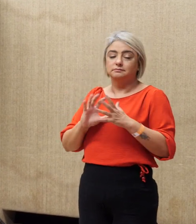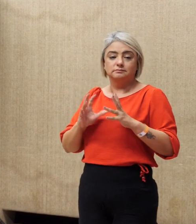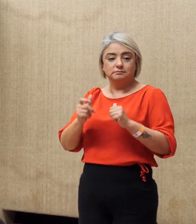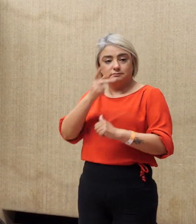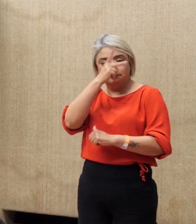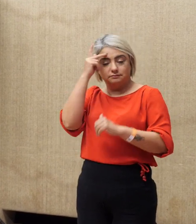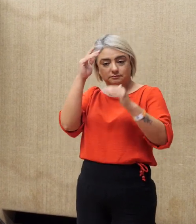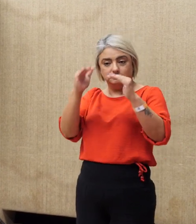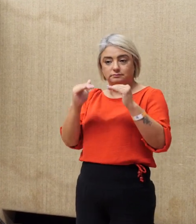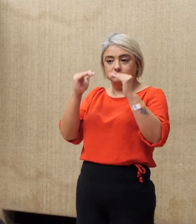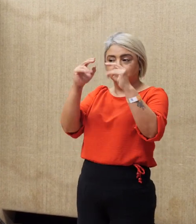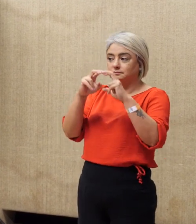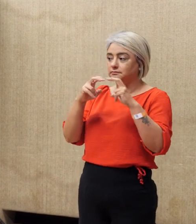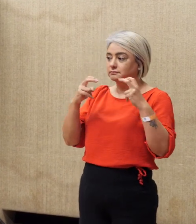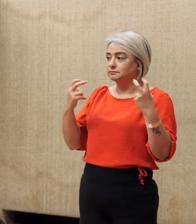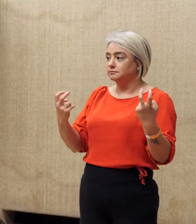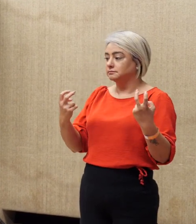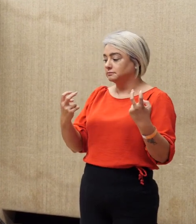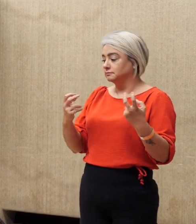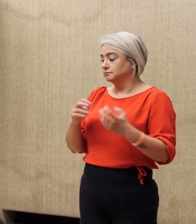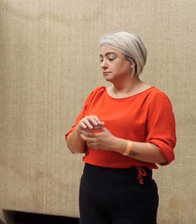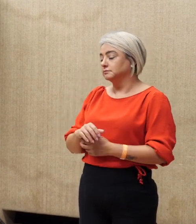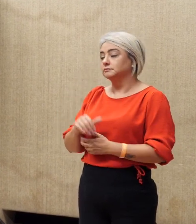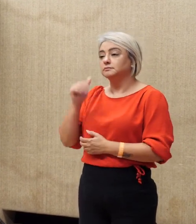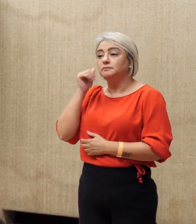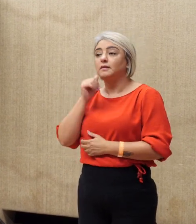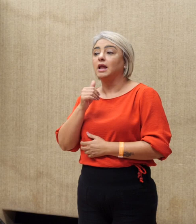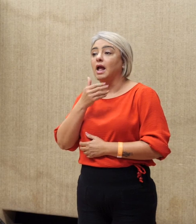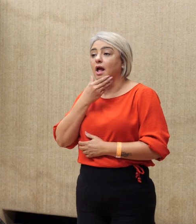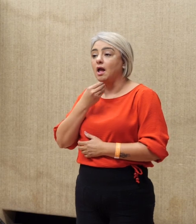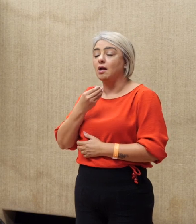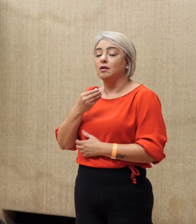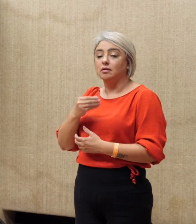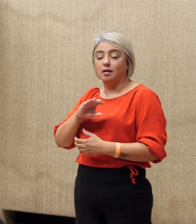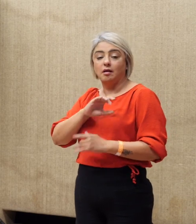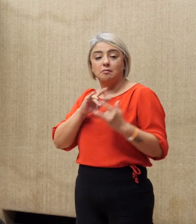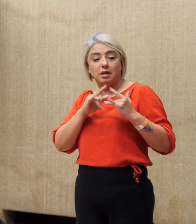as autoridades na mesa, a todos os senhores, companheiros